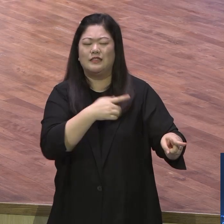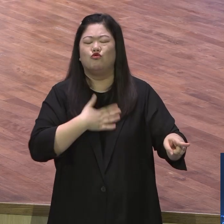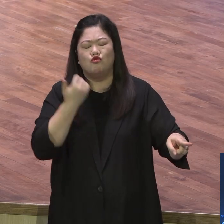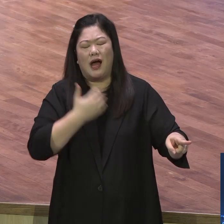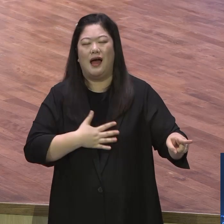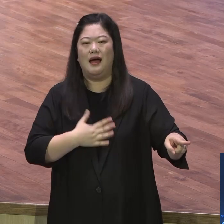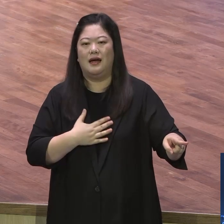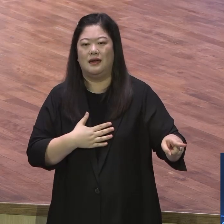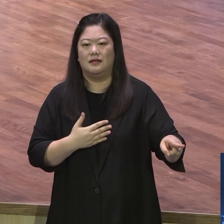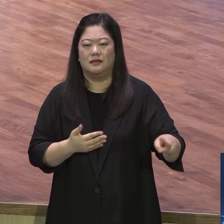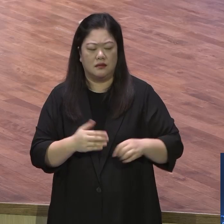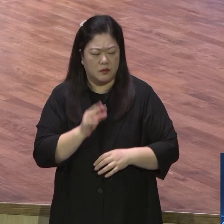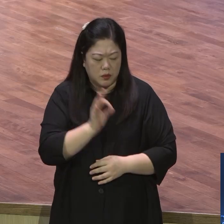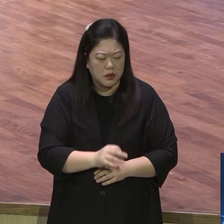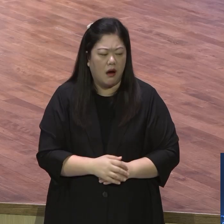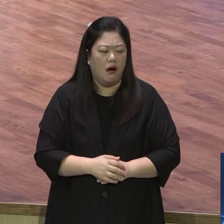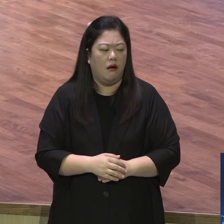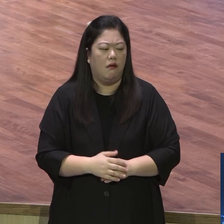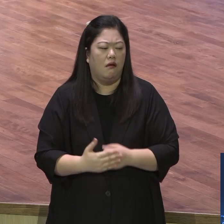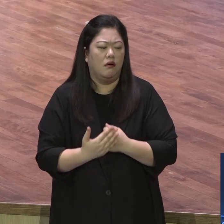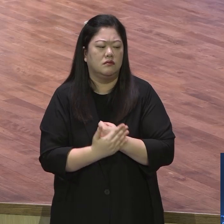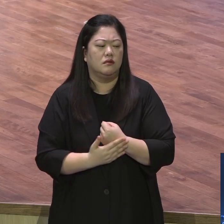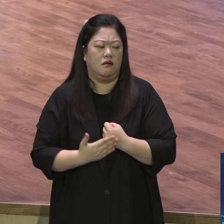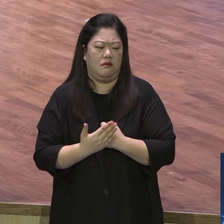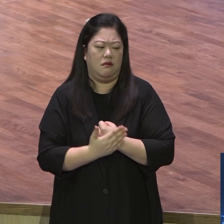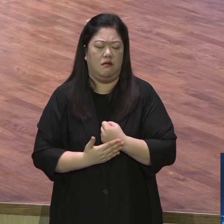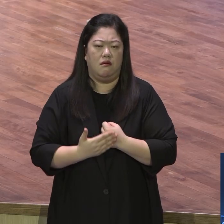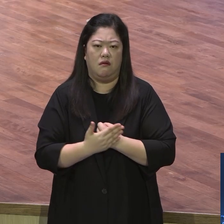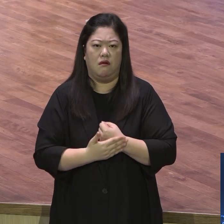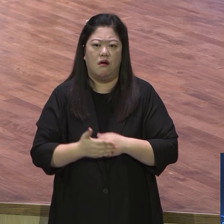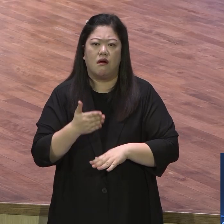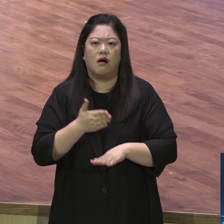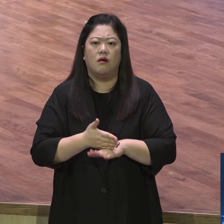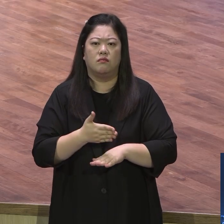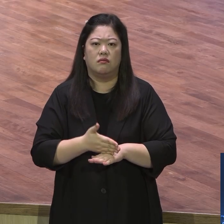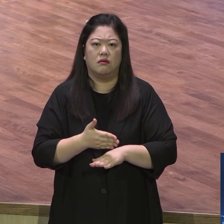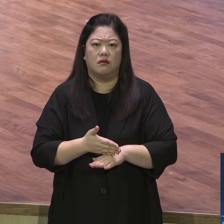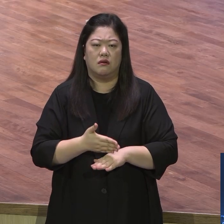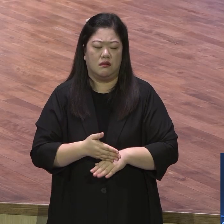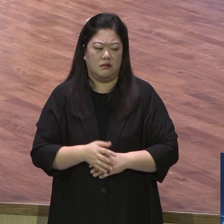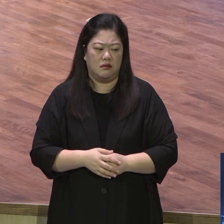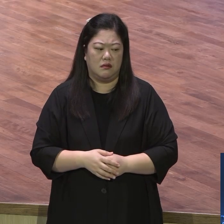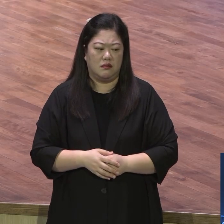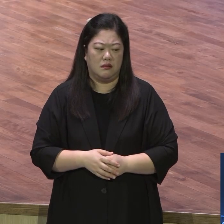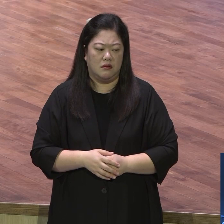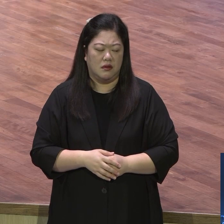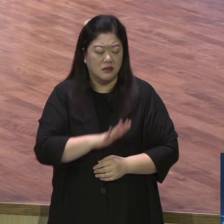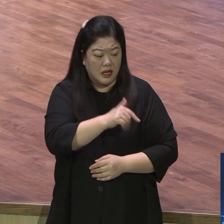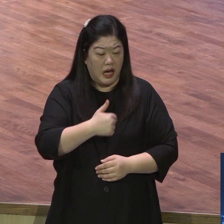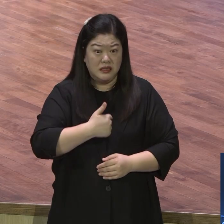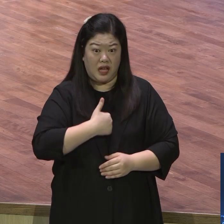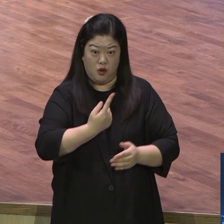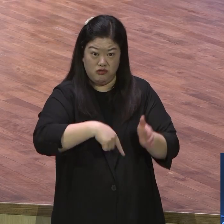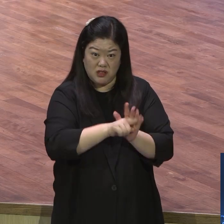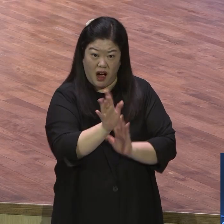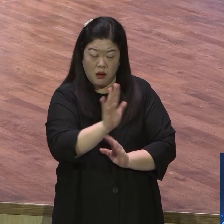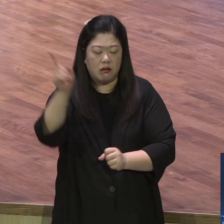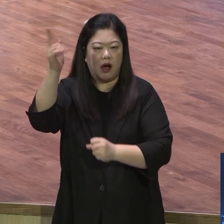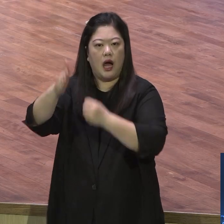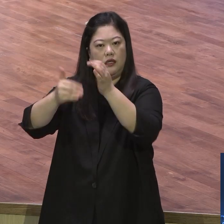은혜만 받 은혜만 은혜만 하나님 앞에 사니까 뭐 하나님 앞에 하는데 뭐 사람 반응이 뭐가 필요해요